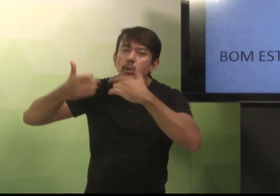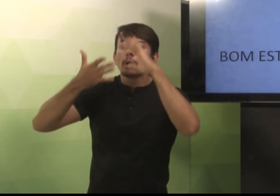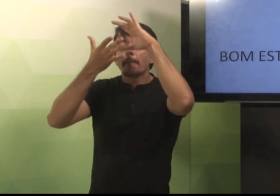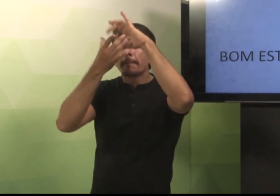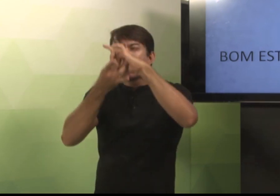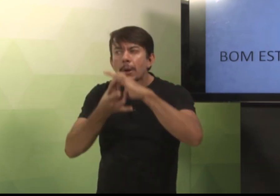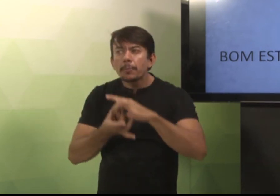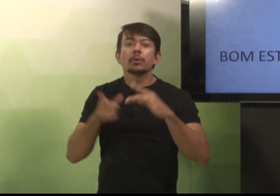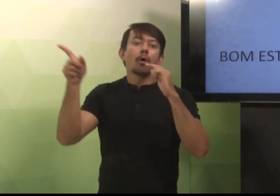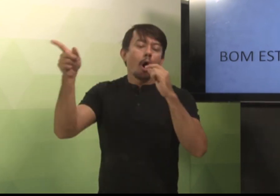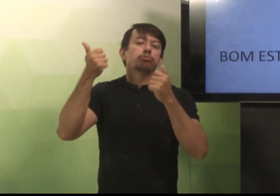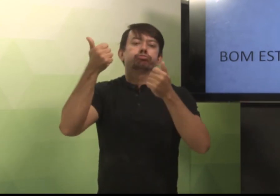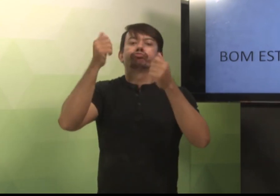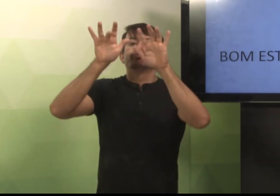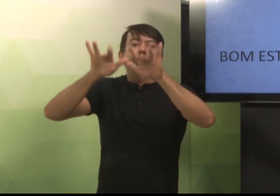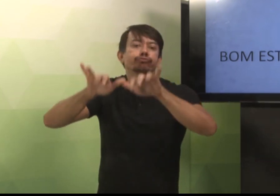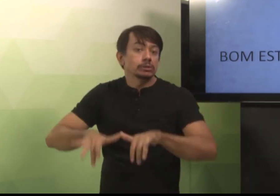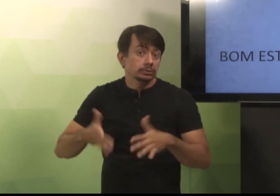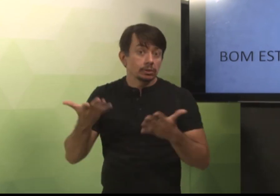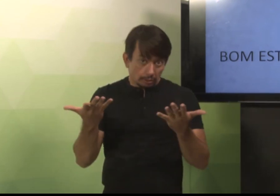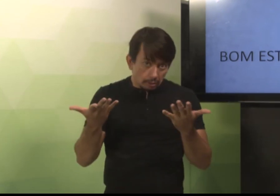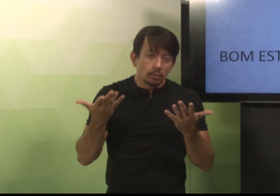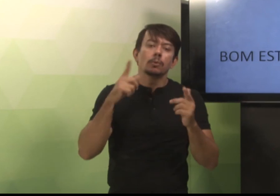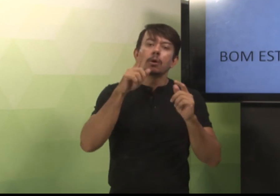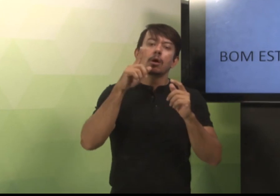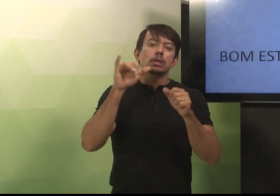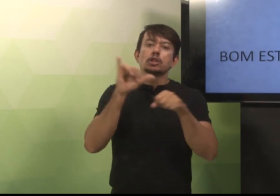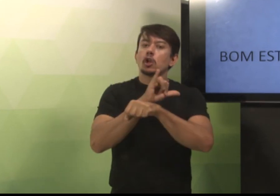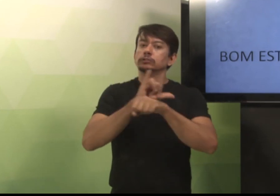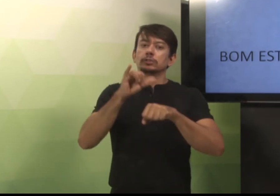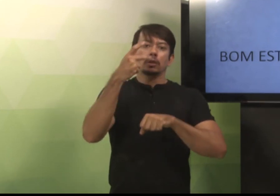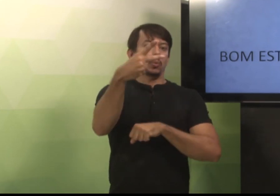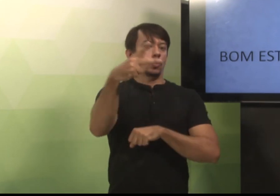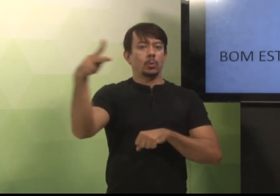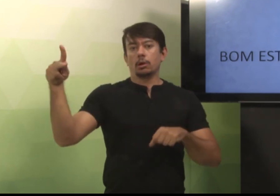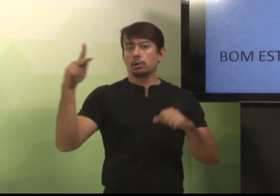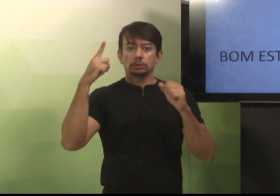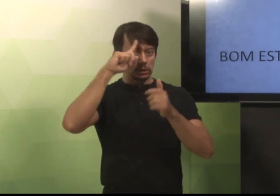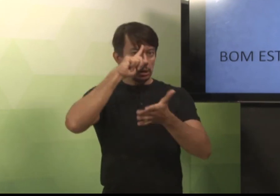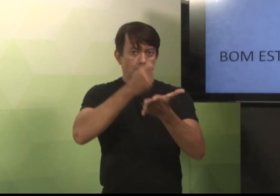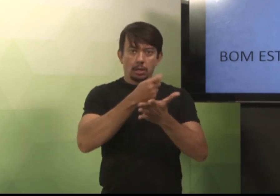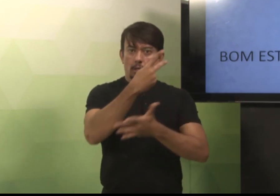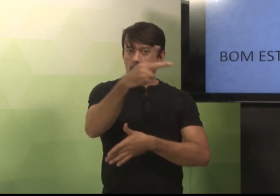sentar com alguém para que possa explicar como a melhor forma. Então, a estratégia é sua. Você vai ver como